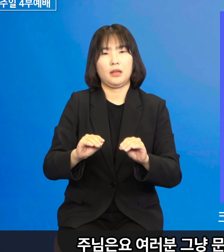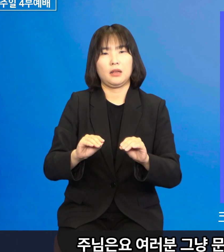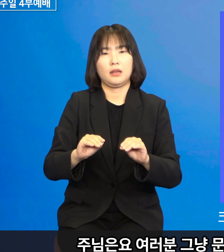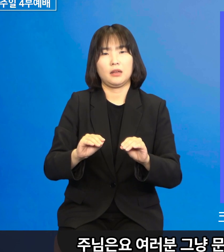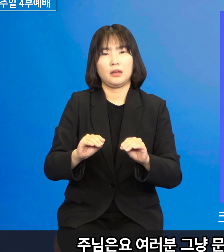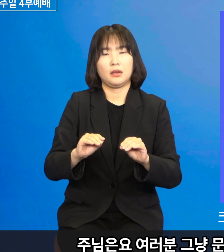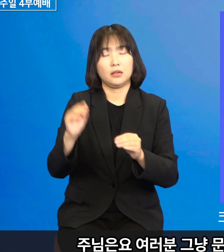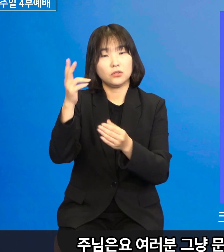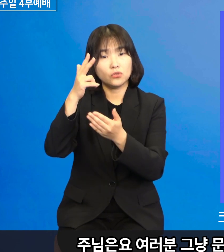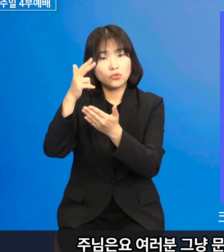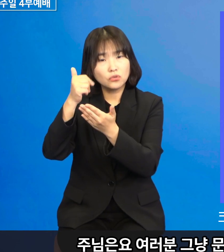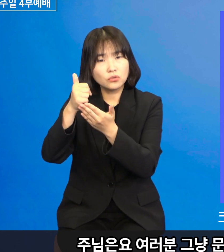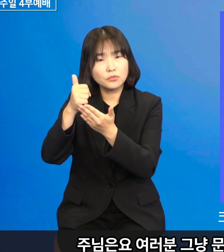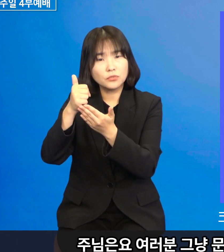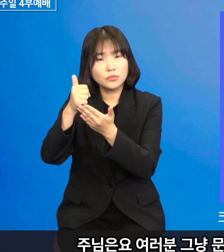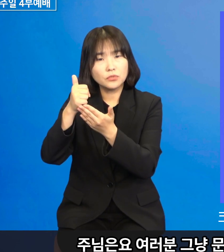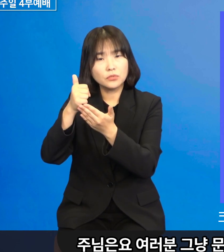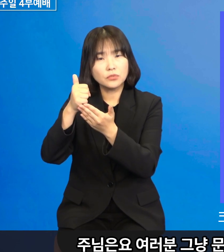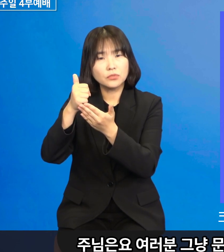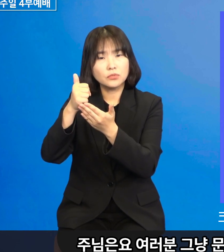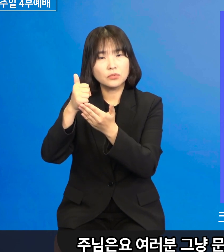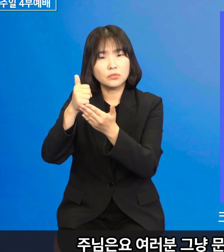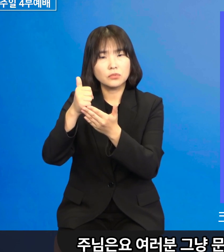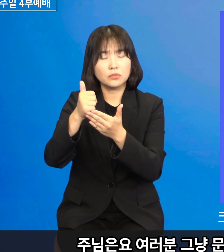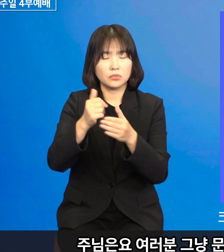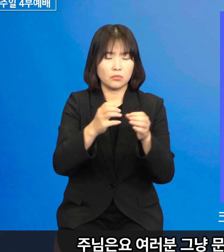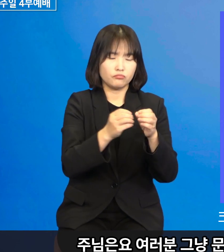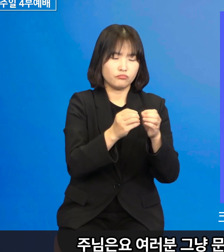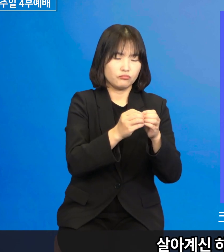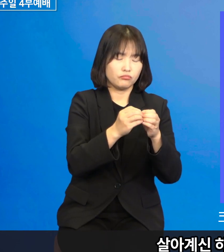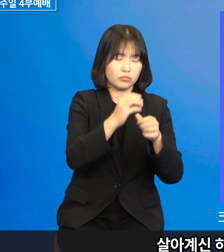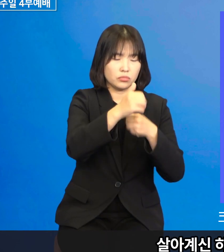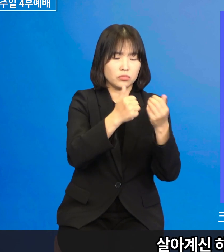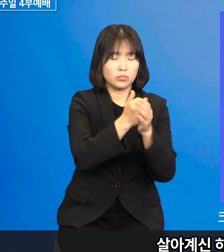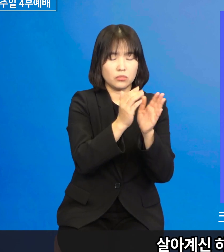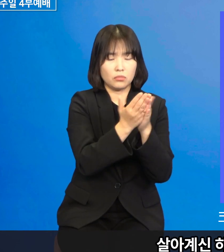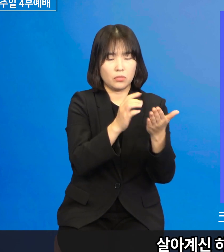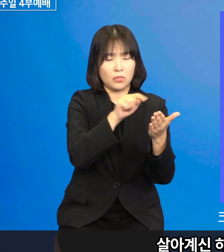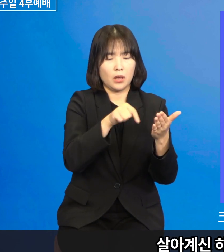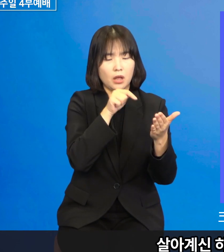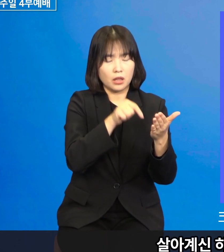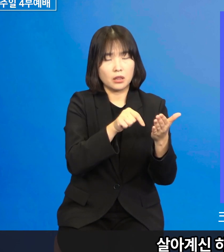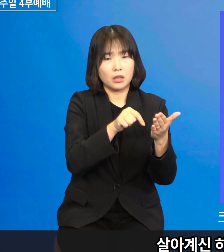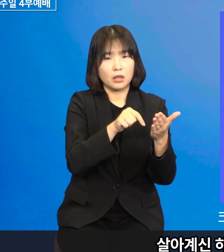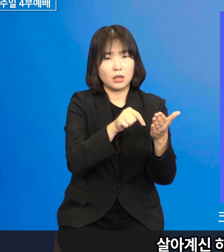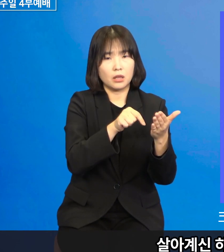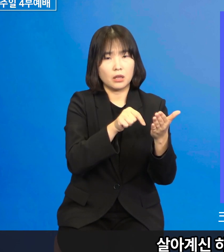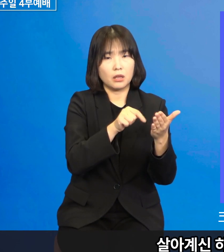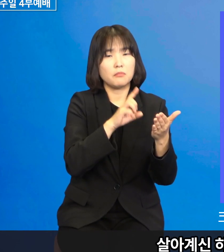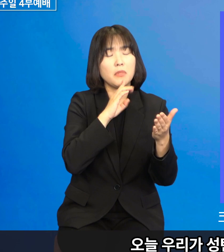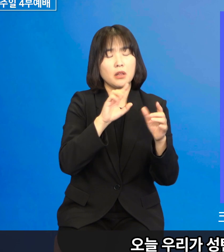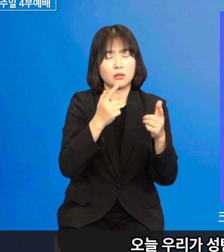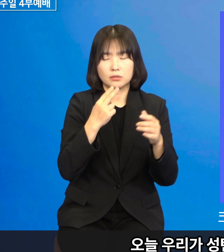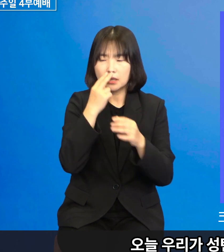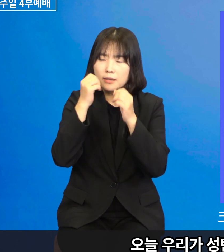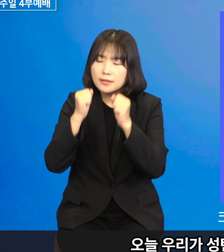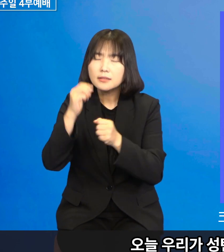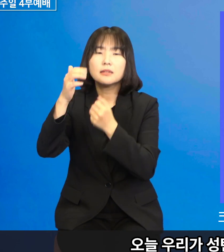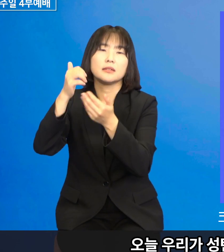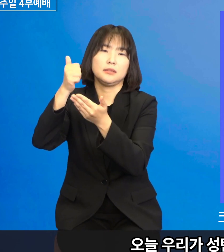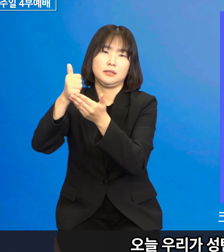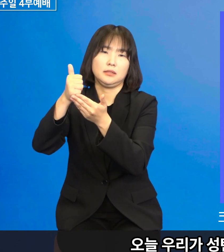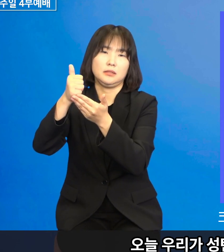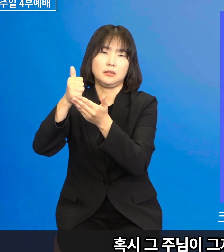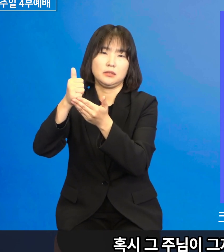주님은요, 여러분 그냥 문자 안에 있는 분이 아닙니다. 살아계신 하나님이십니다. 오늘 우리가